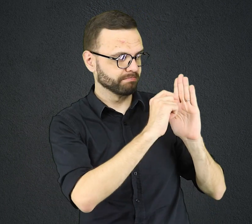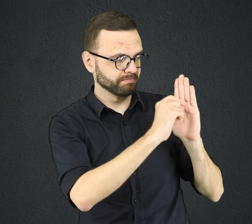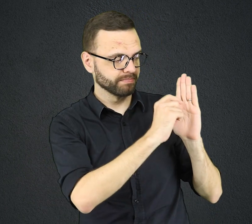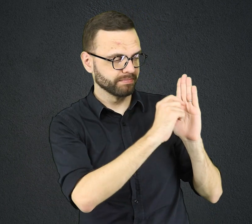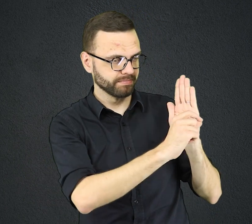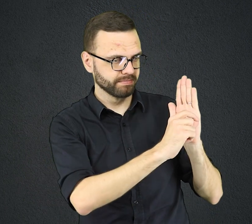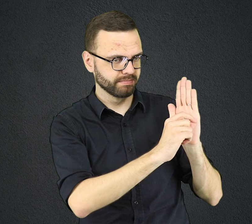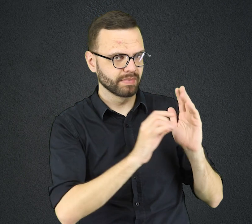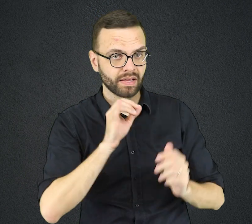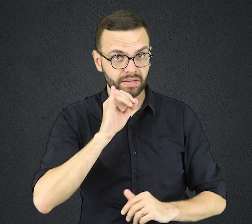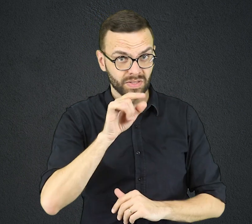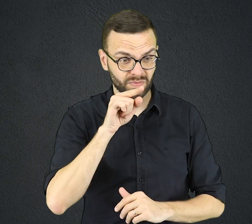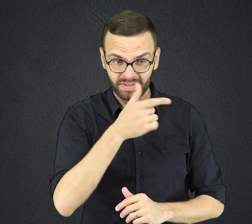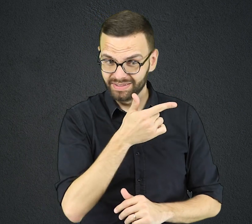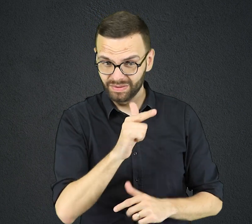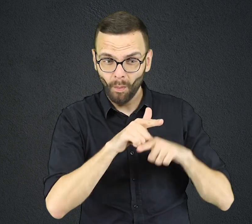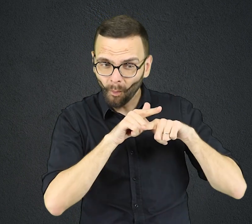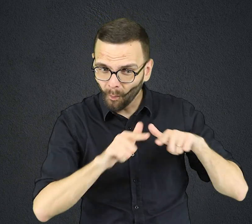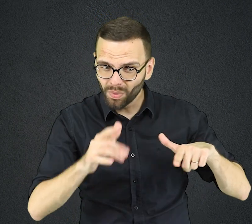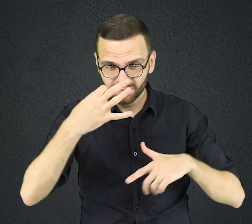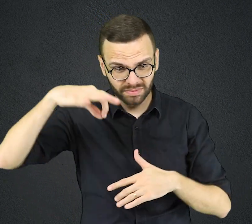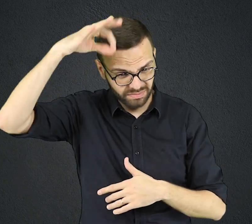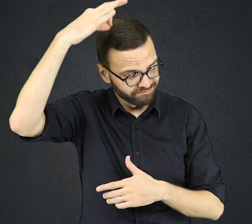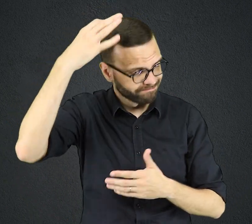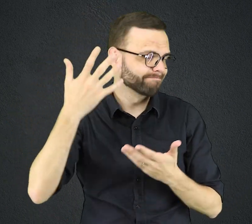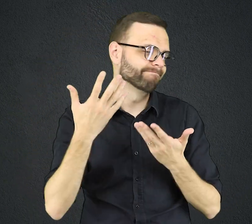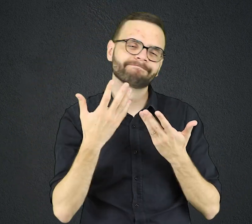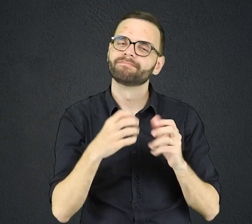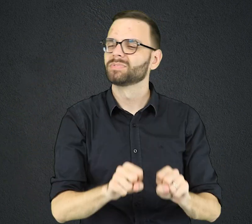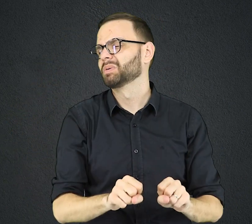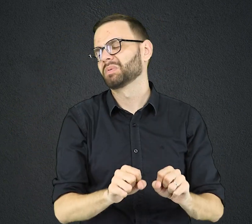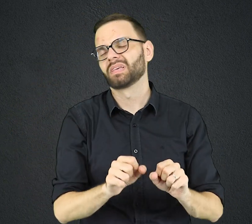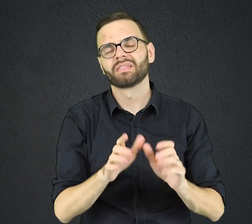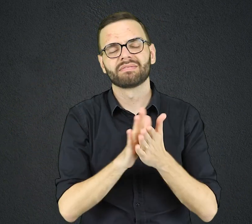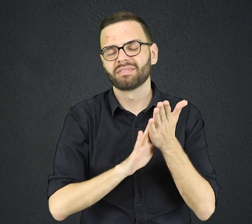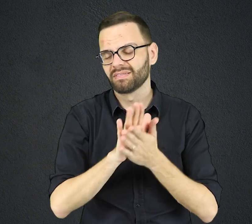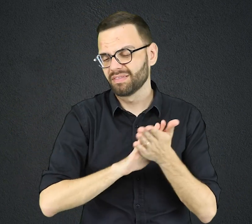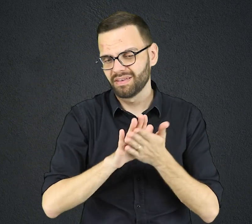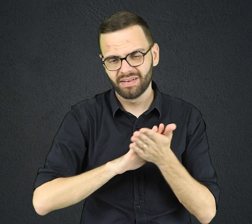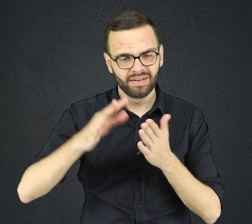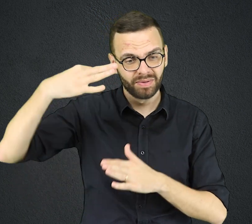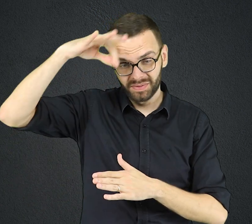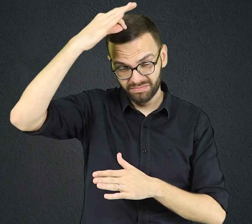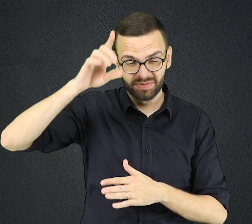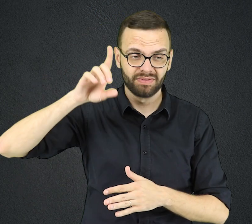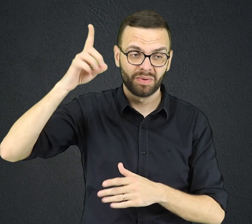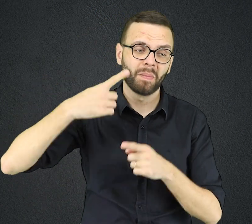Versículo em destaque: Quem não tem o Espírito não aceita as coisas que vêm do Espírito de Deus, pois lhes são